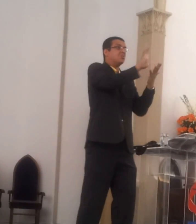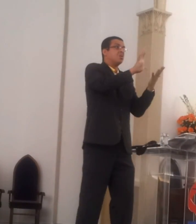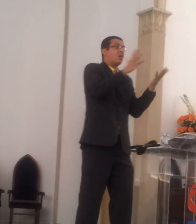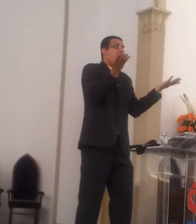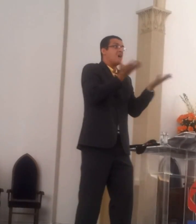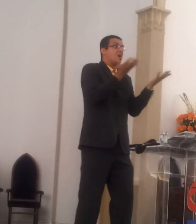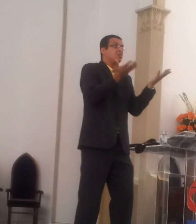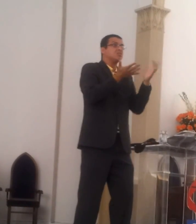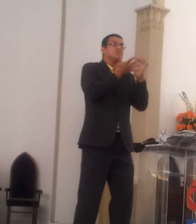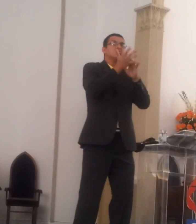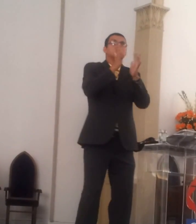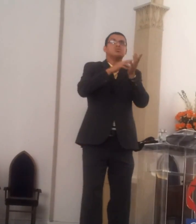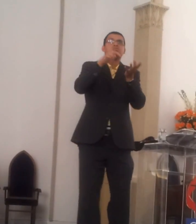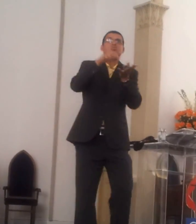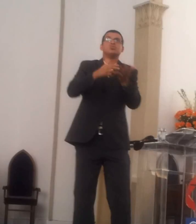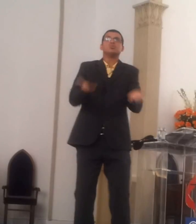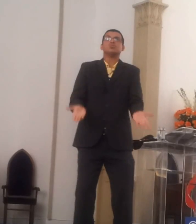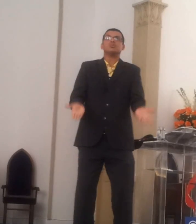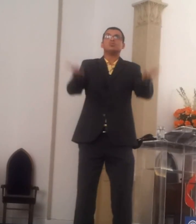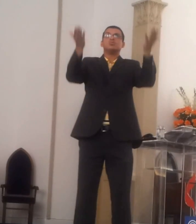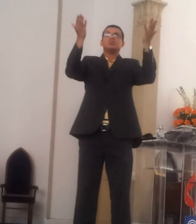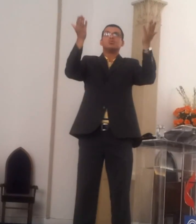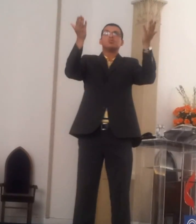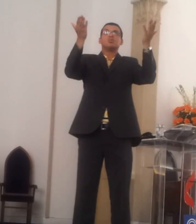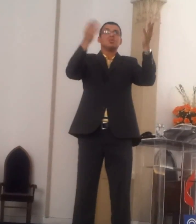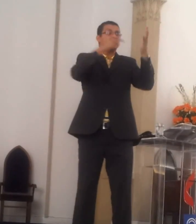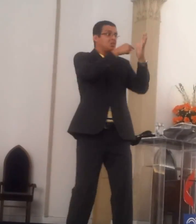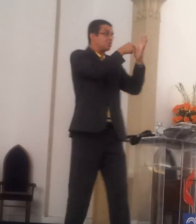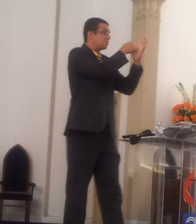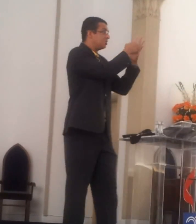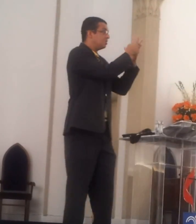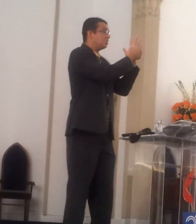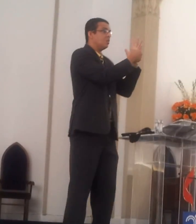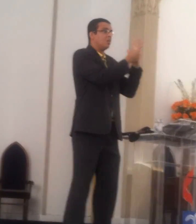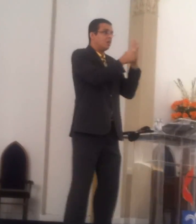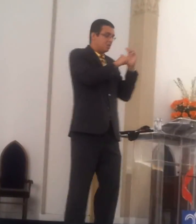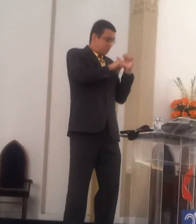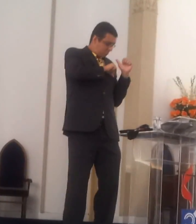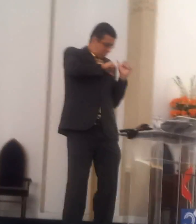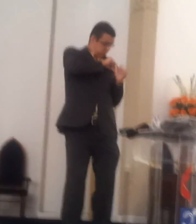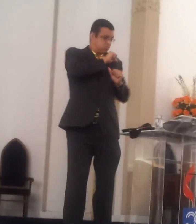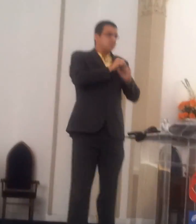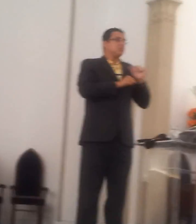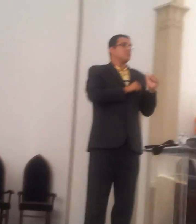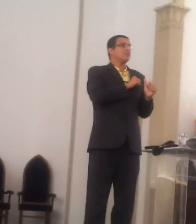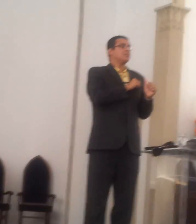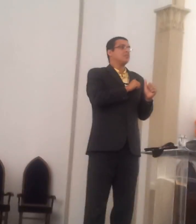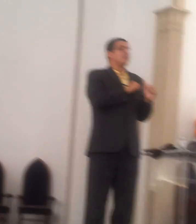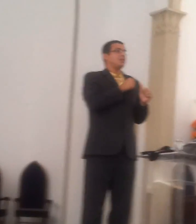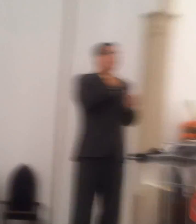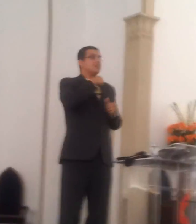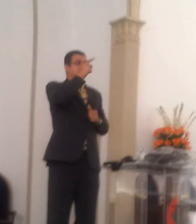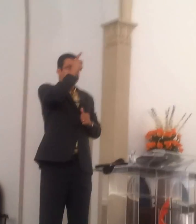E havia diversos tipos de pessoas. E Jesus então foi para o céu. E essas pessoas que estavam ali, Jesus